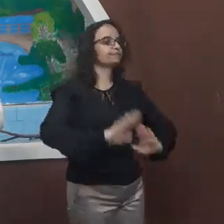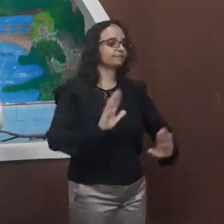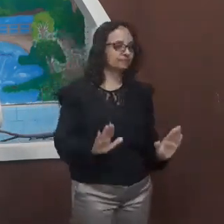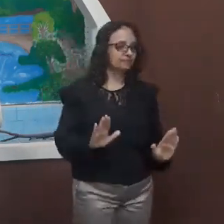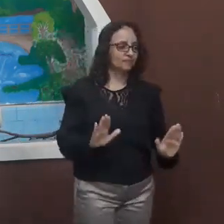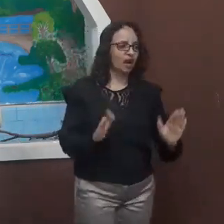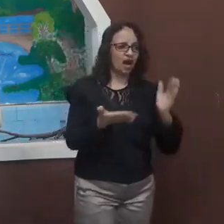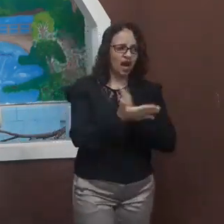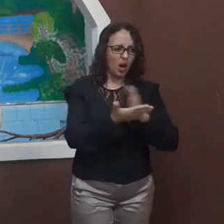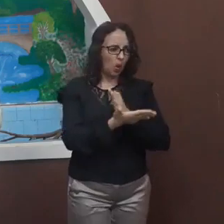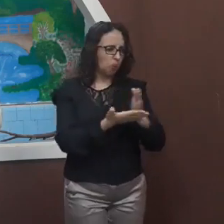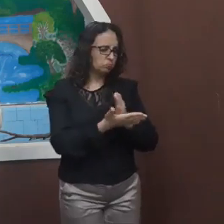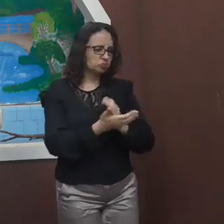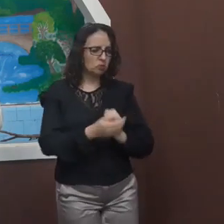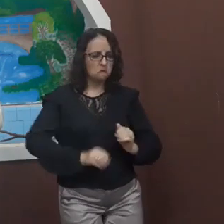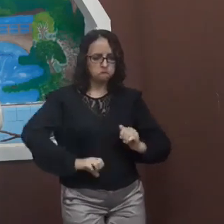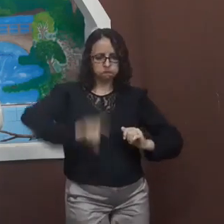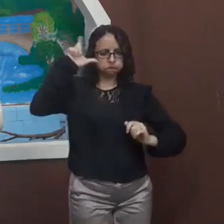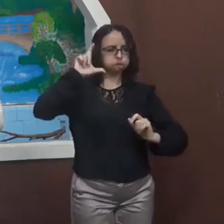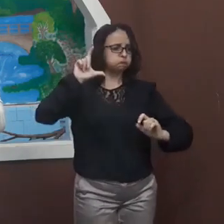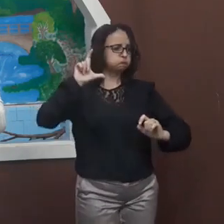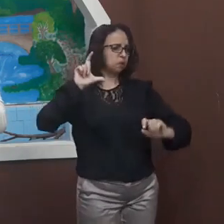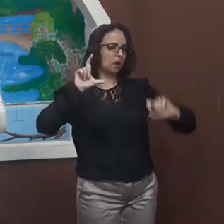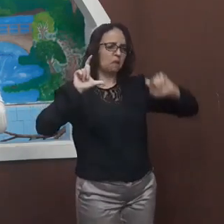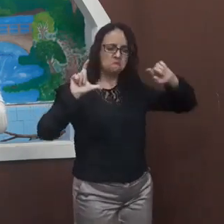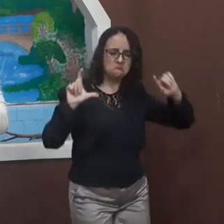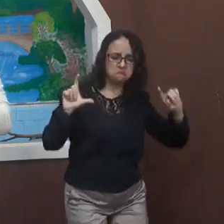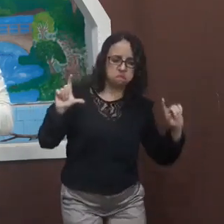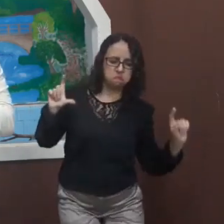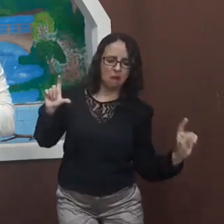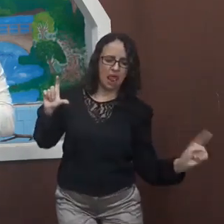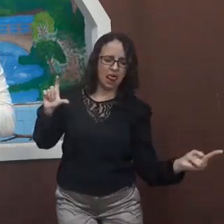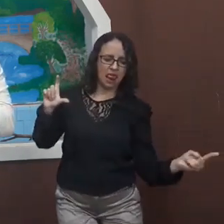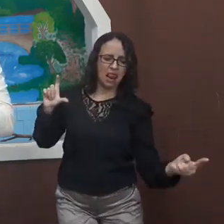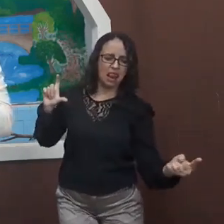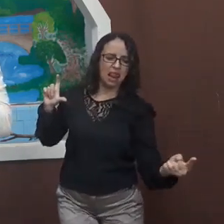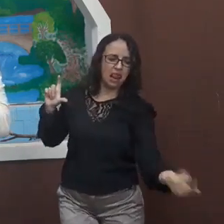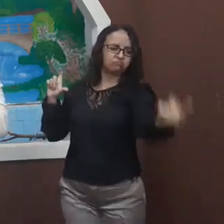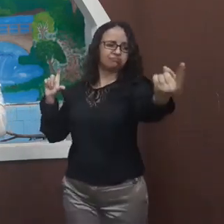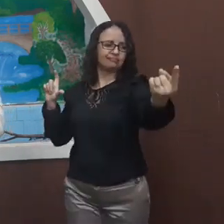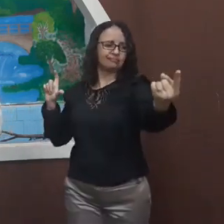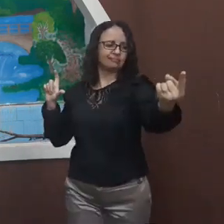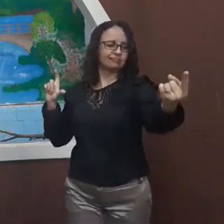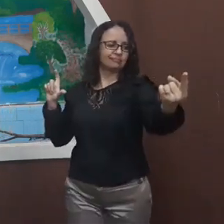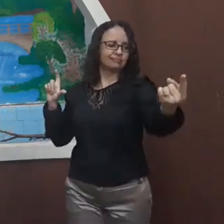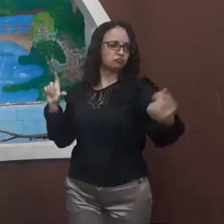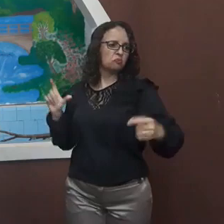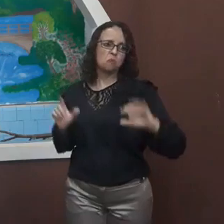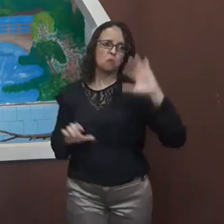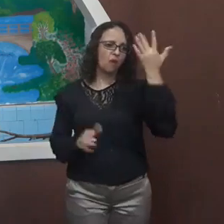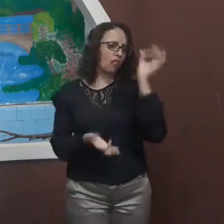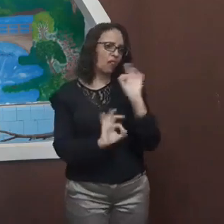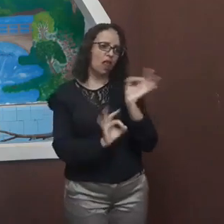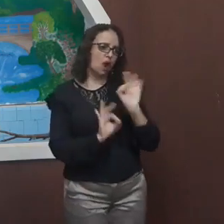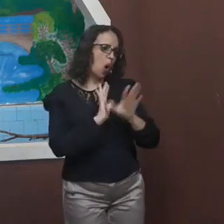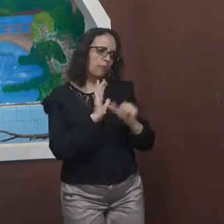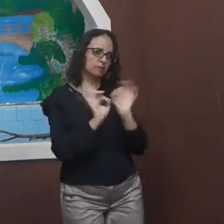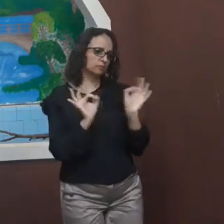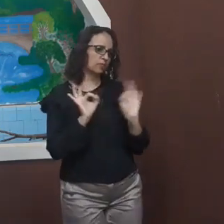conta milhões e não tem problema. Mas tem gente que conta 50 conto.